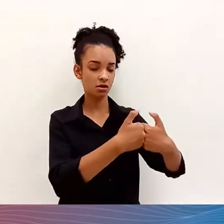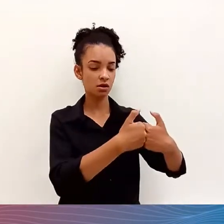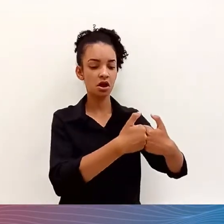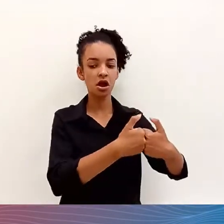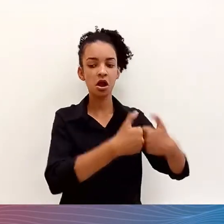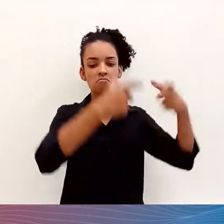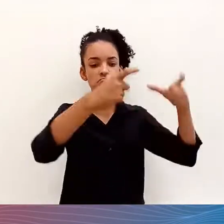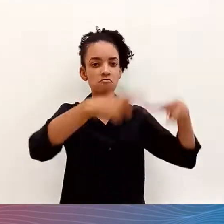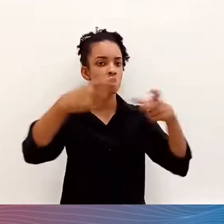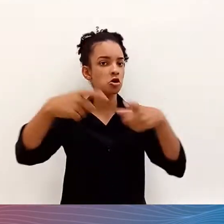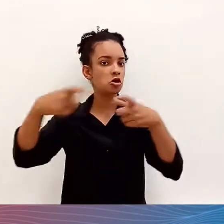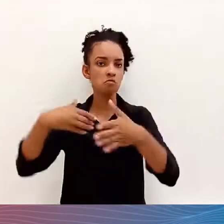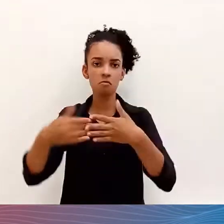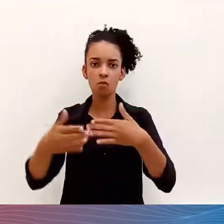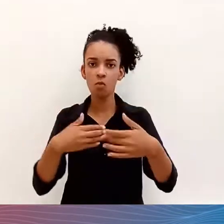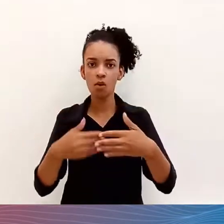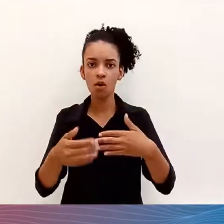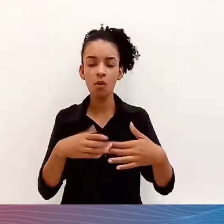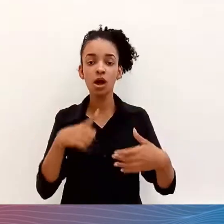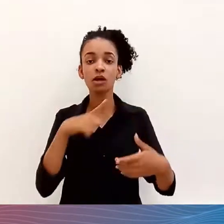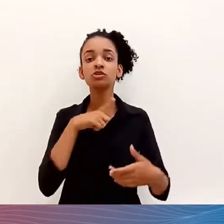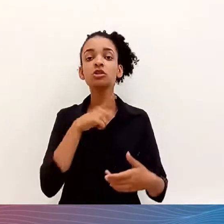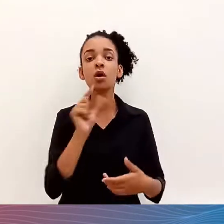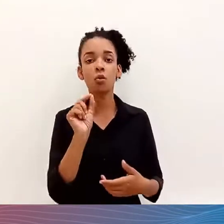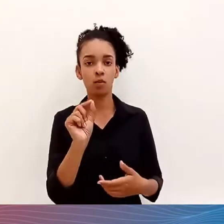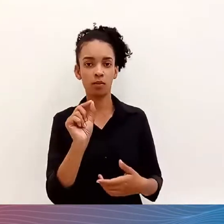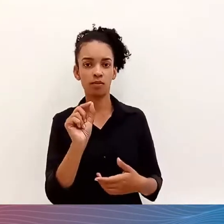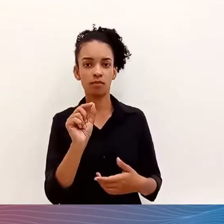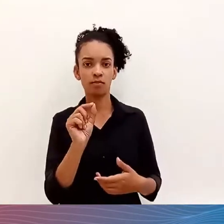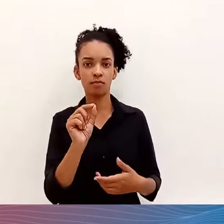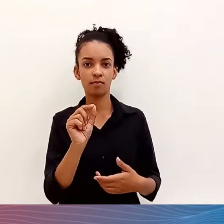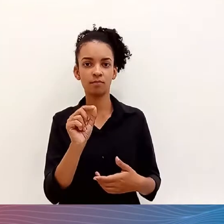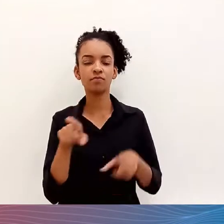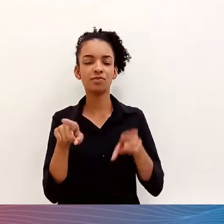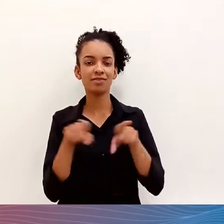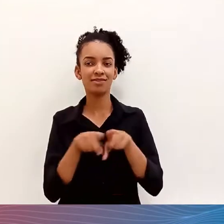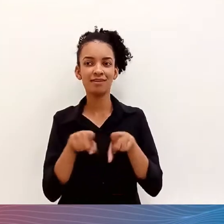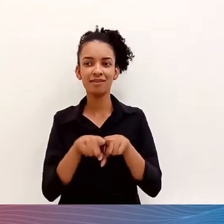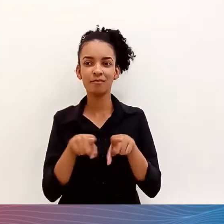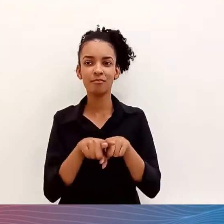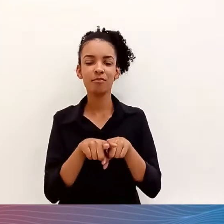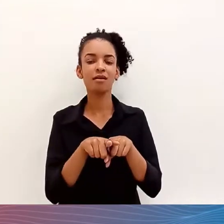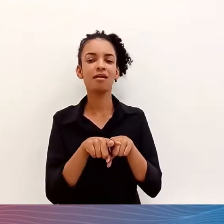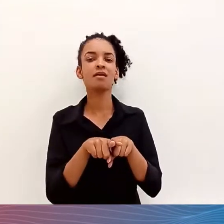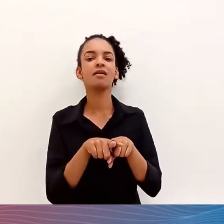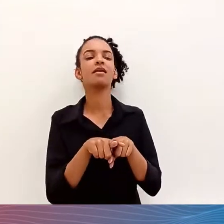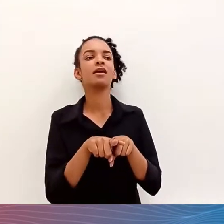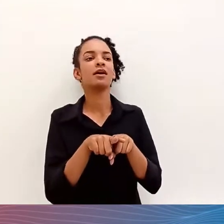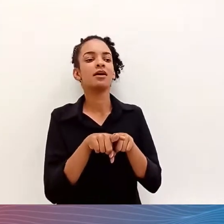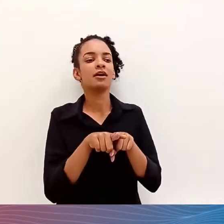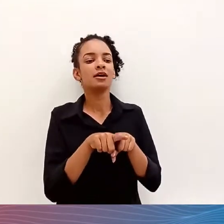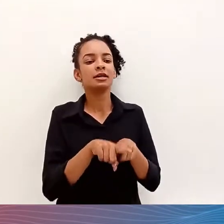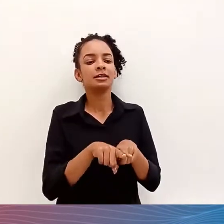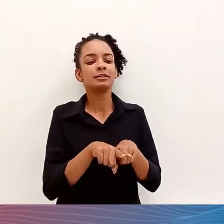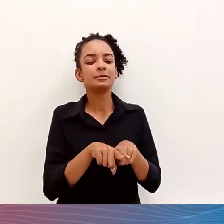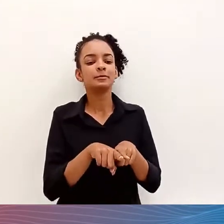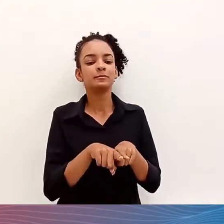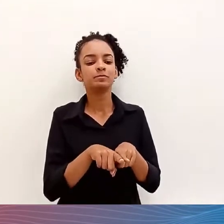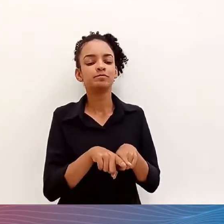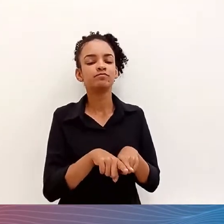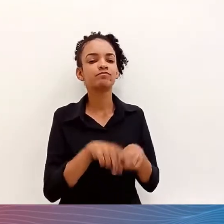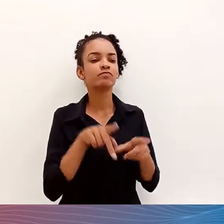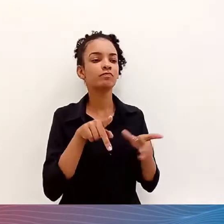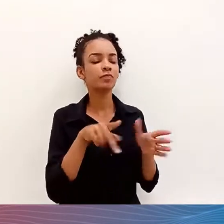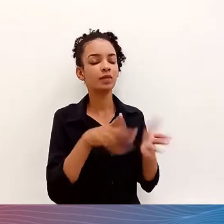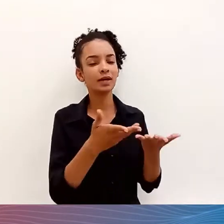a procissão triunfante de Cristo. Então, Salmo 68, irmãos, representa